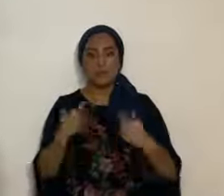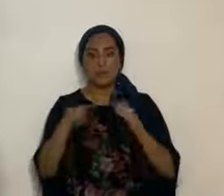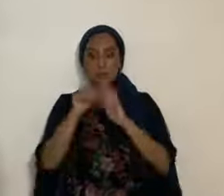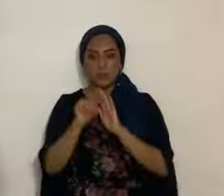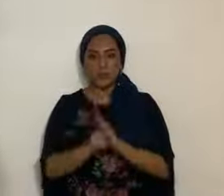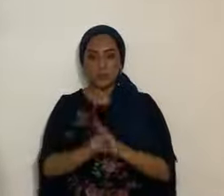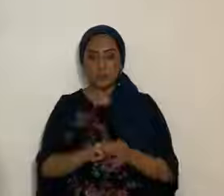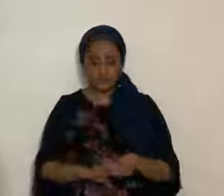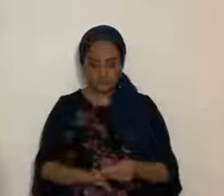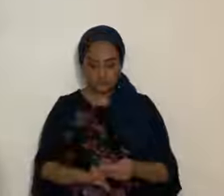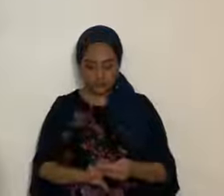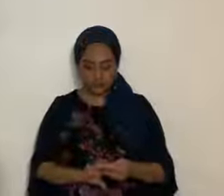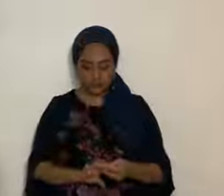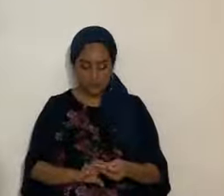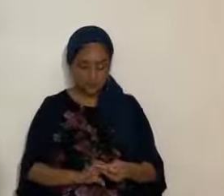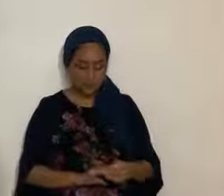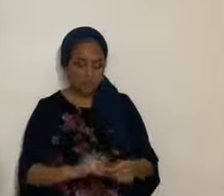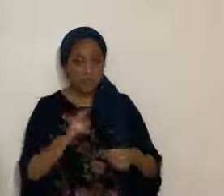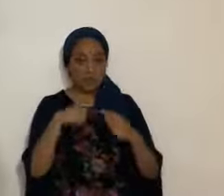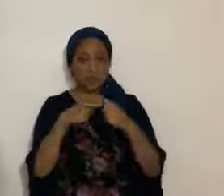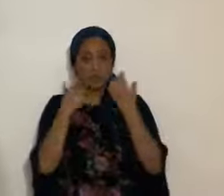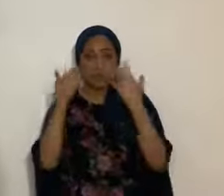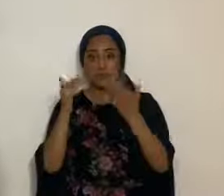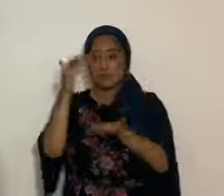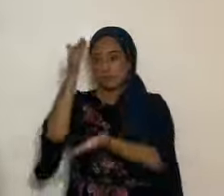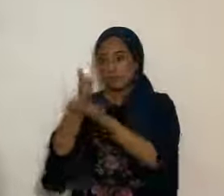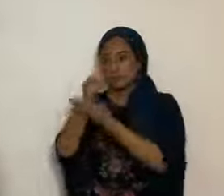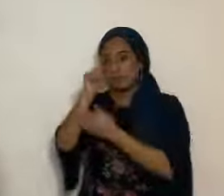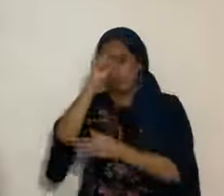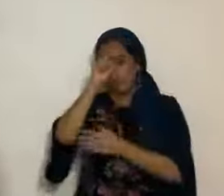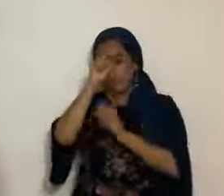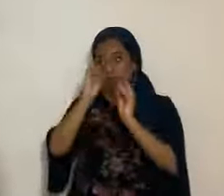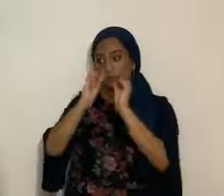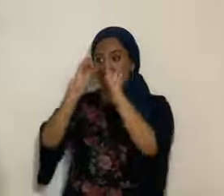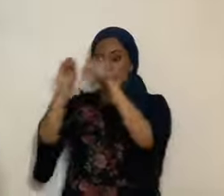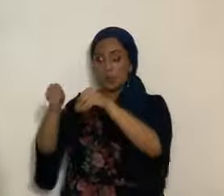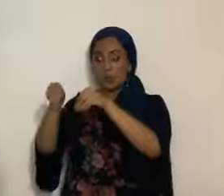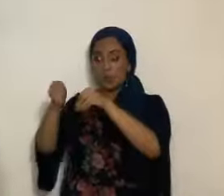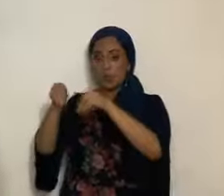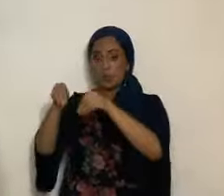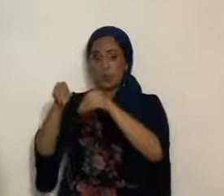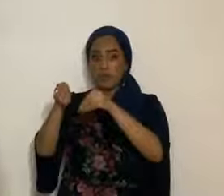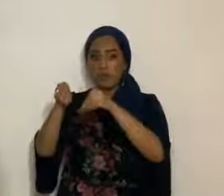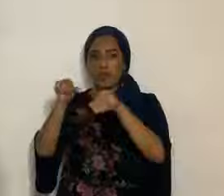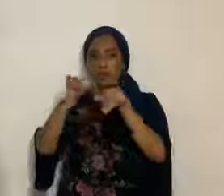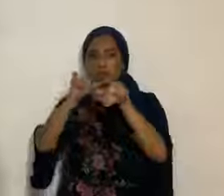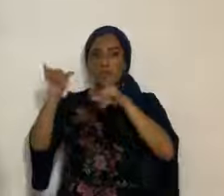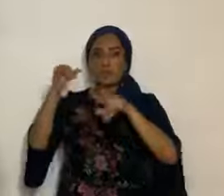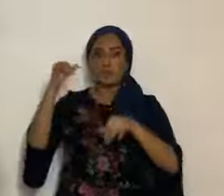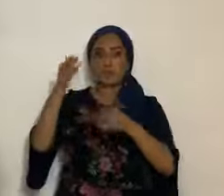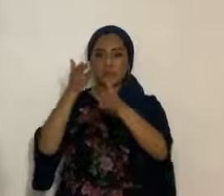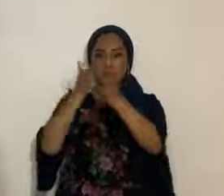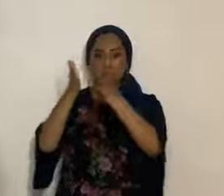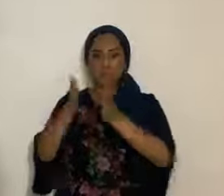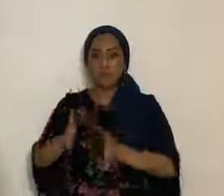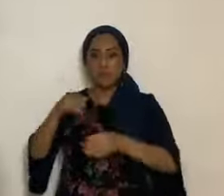Moisés. Al llegar a Egipto y ser puesto como mayordomo en la casa de